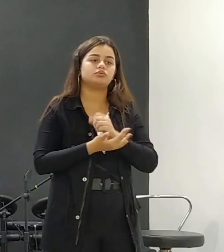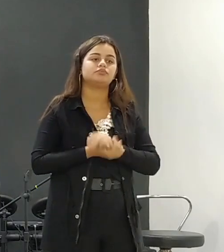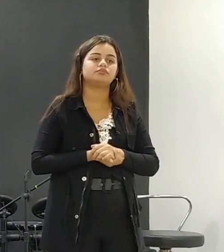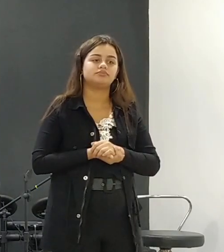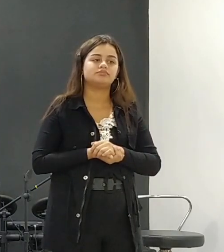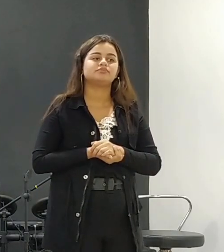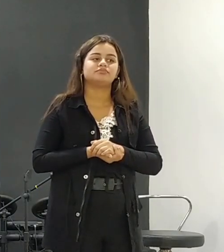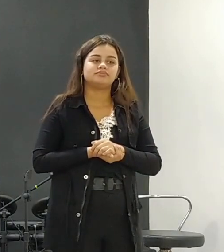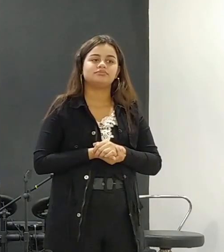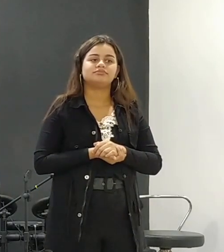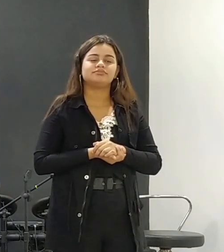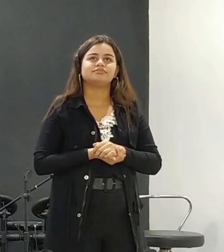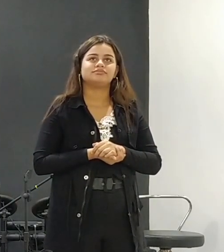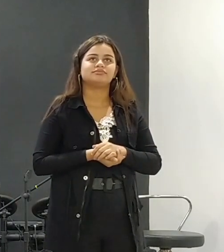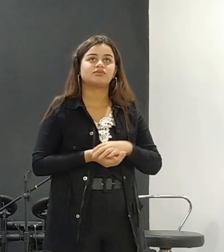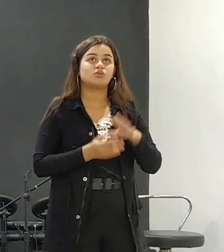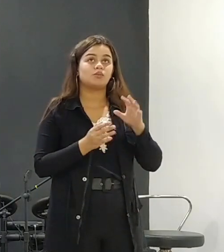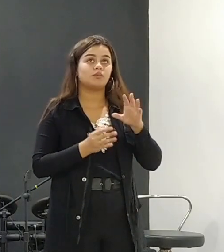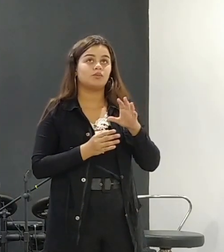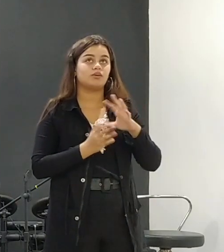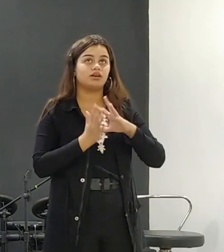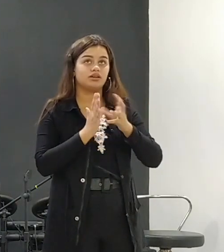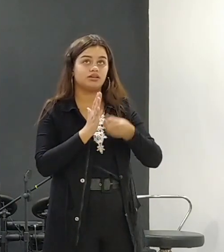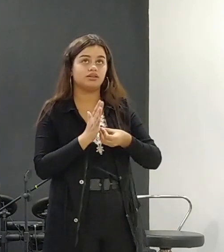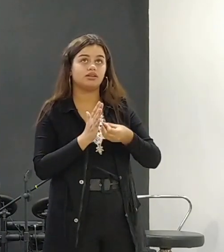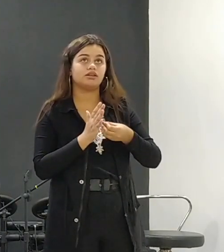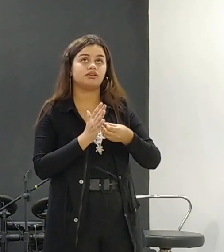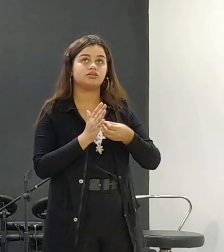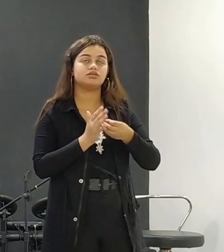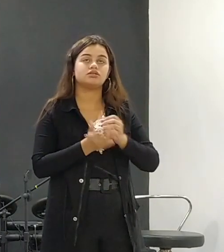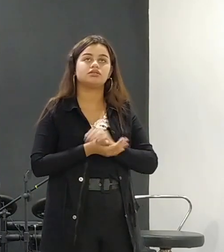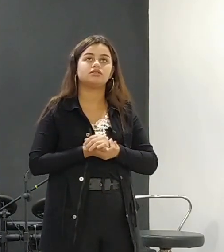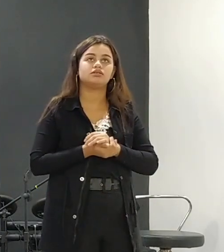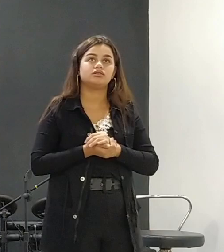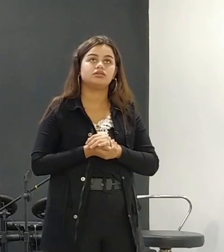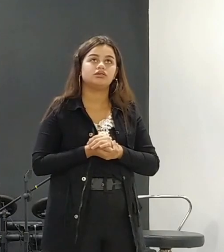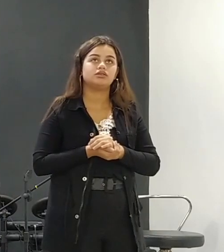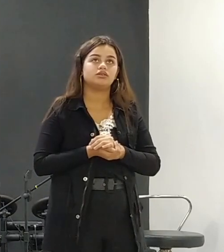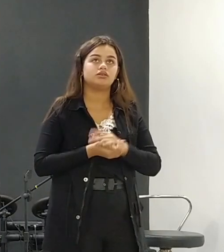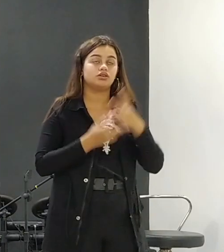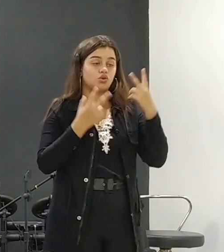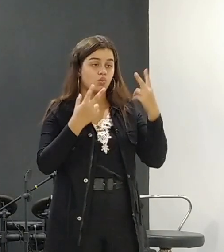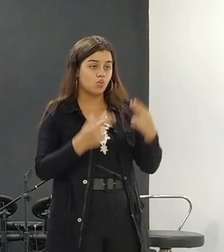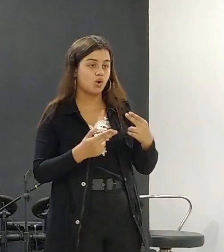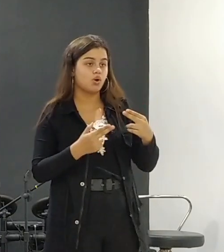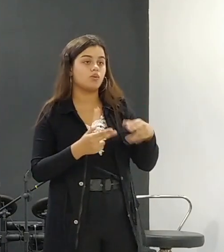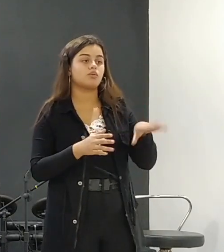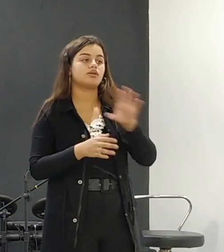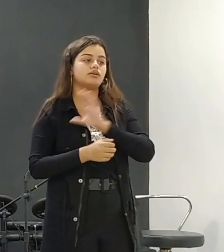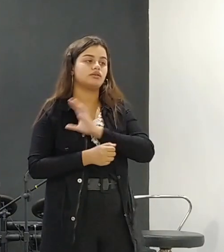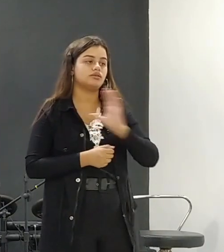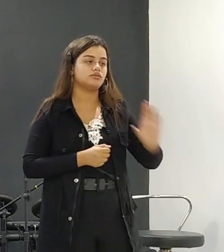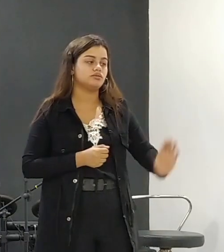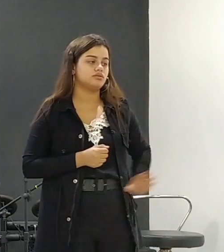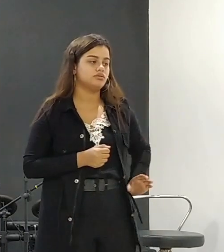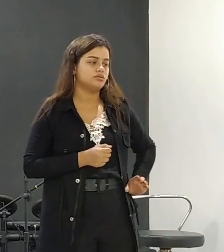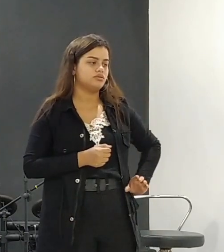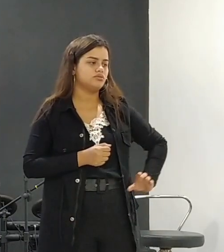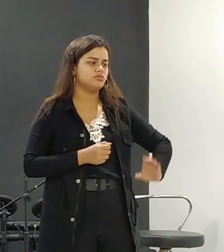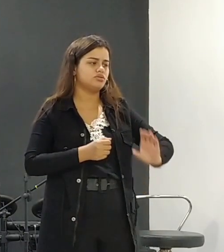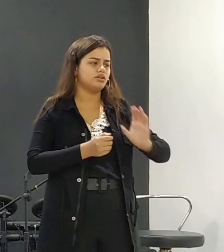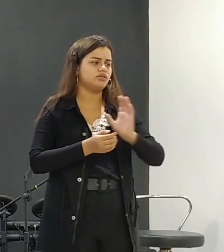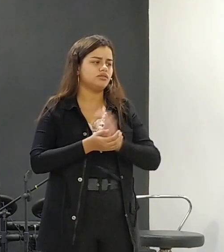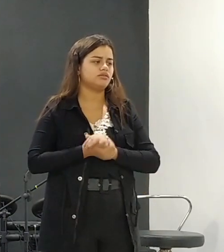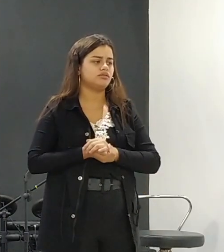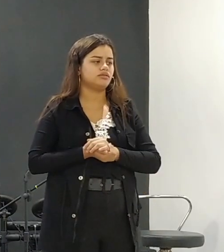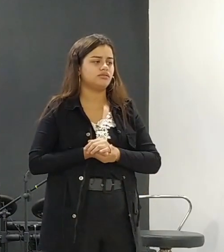que, assim como a igreja está sujeita a Cristo, assim como, quer dizer, da mesma forma que a igreja está sujeita a Cristo, assim também